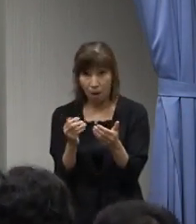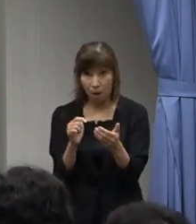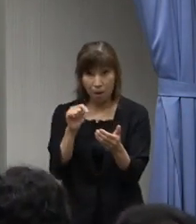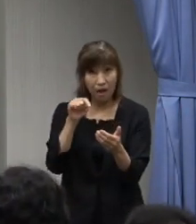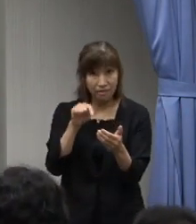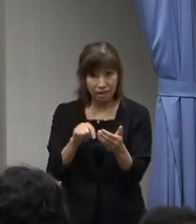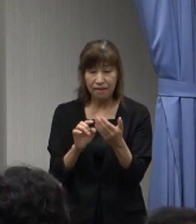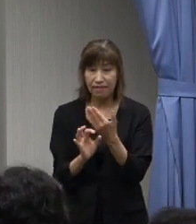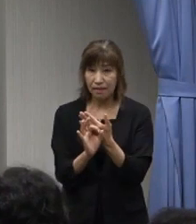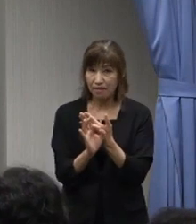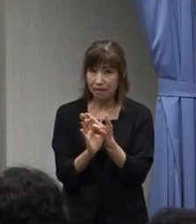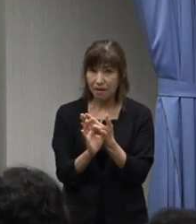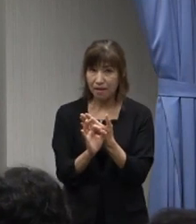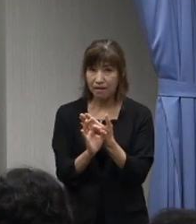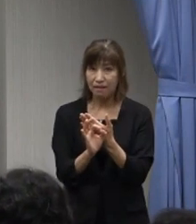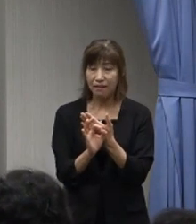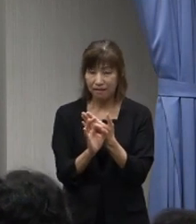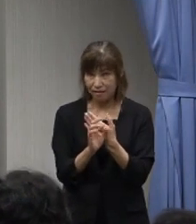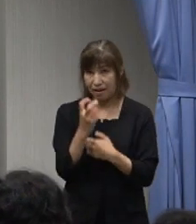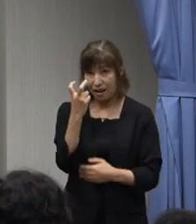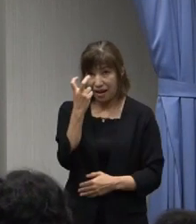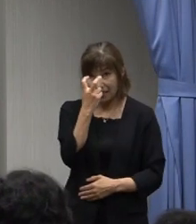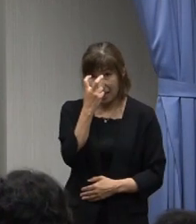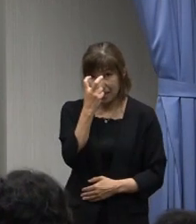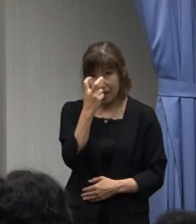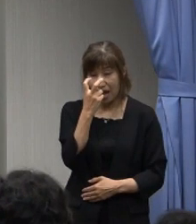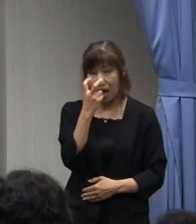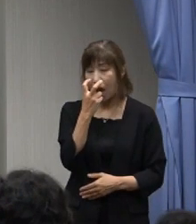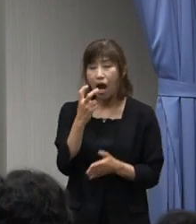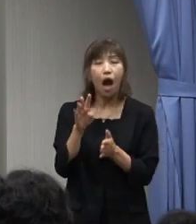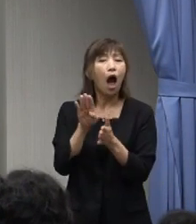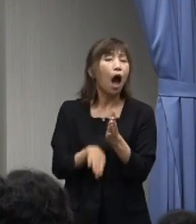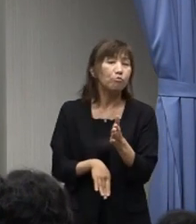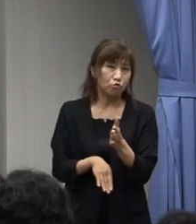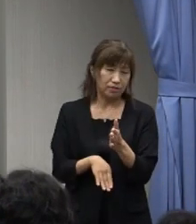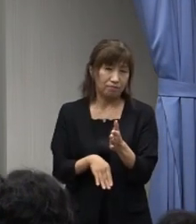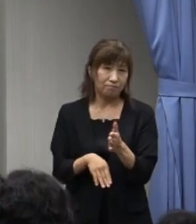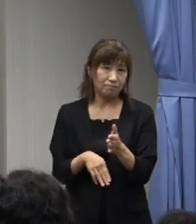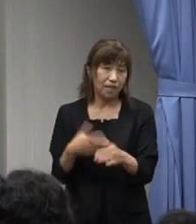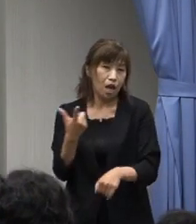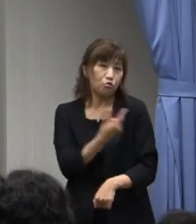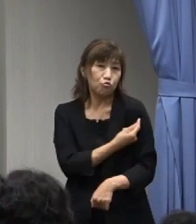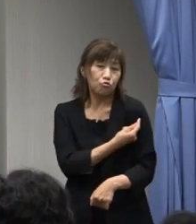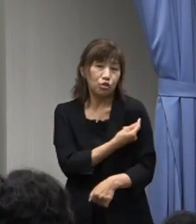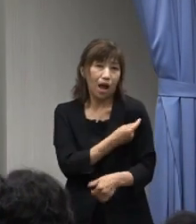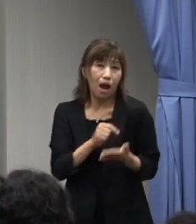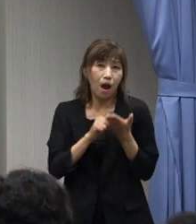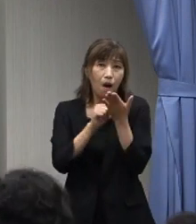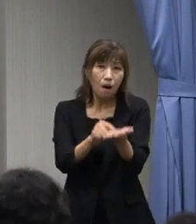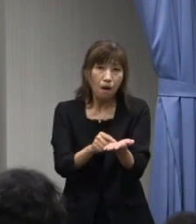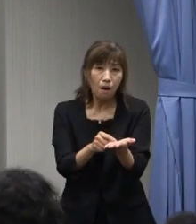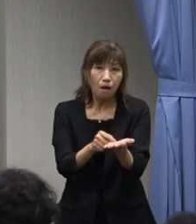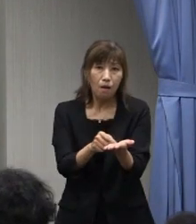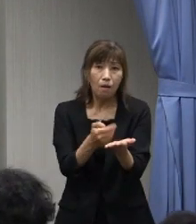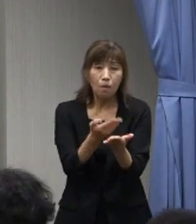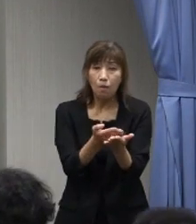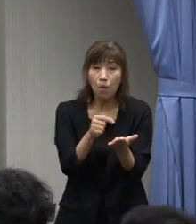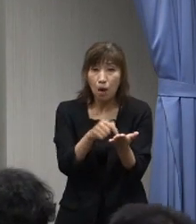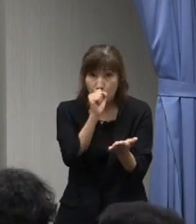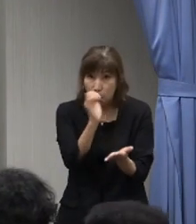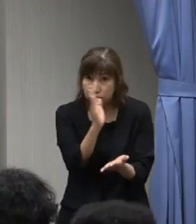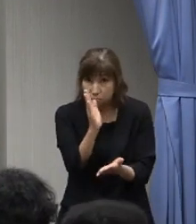ば抗体検査を省いて予防接種を受けるということをするというのはあまり良くないと思うんでしょうか。